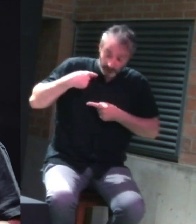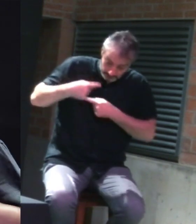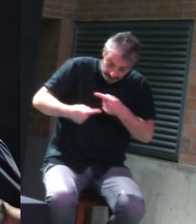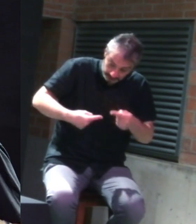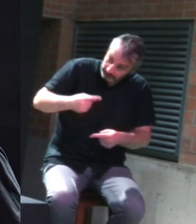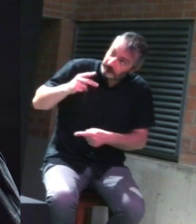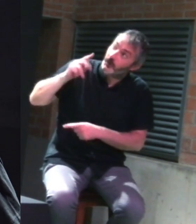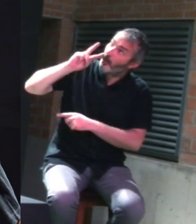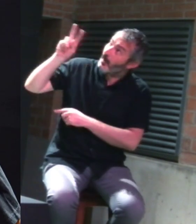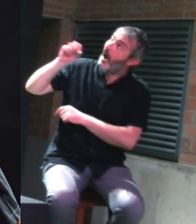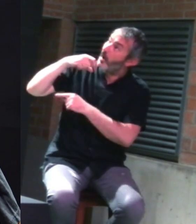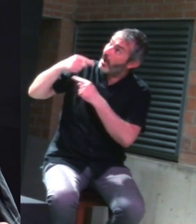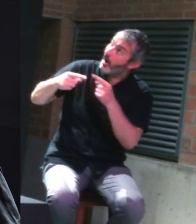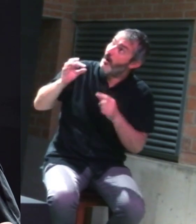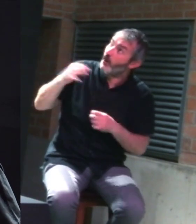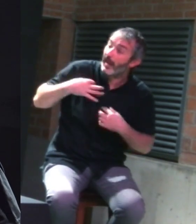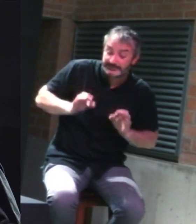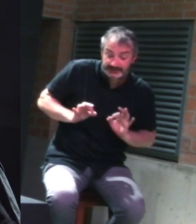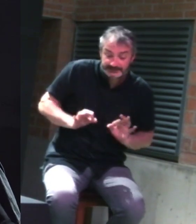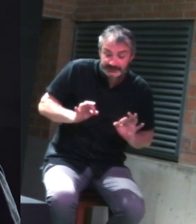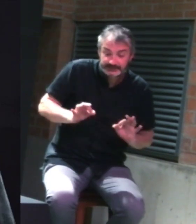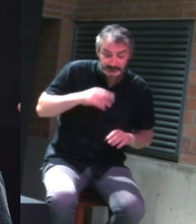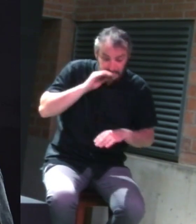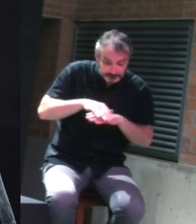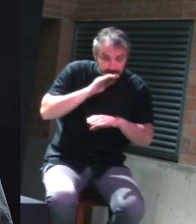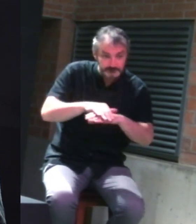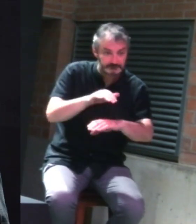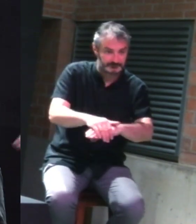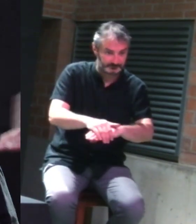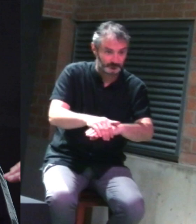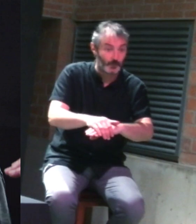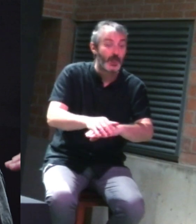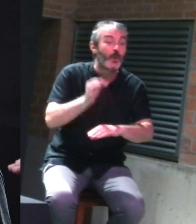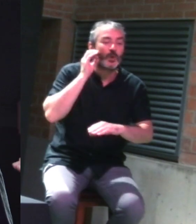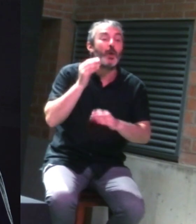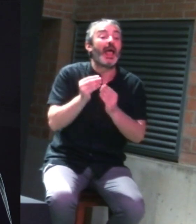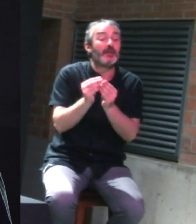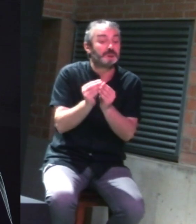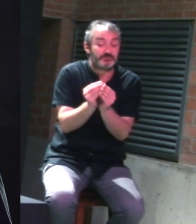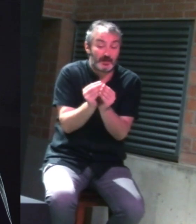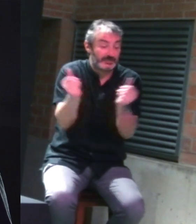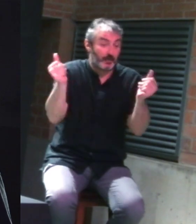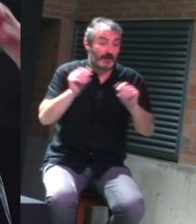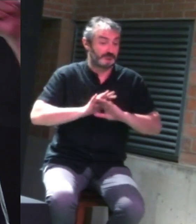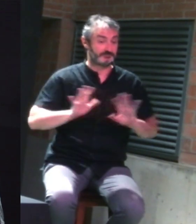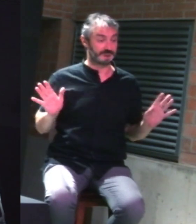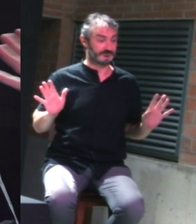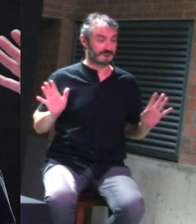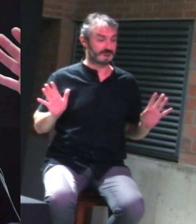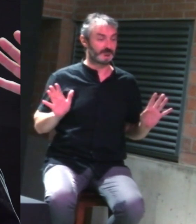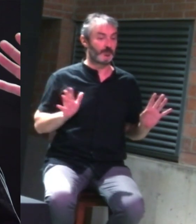lo aprendían de forma natural por ser mujeres, simplemente. Se invisibilizaba y era gratuito, con lo